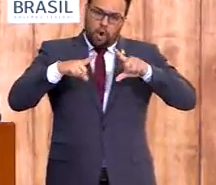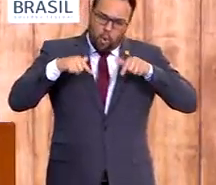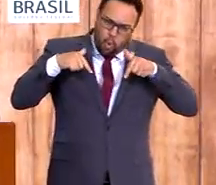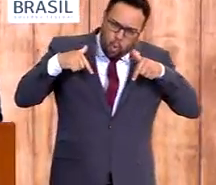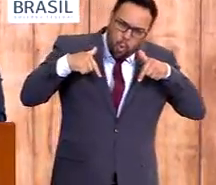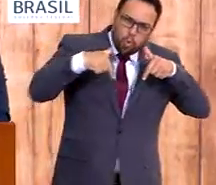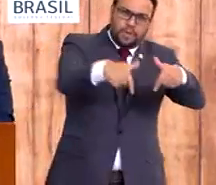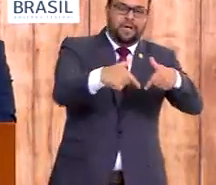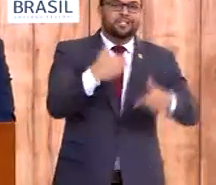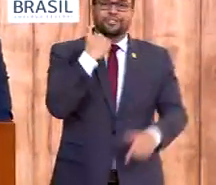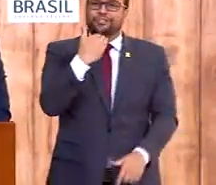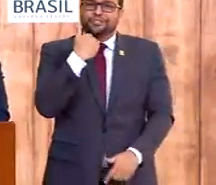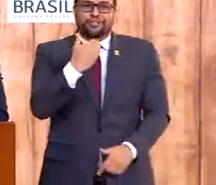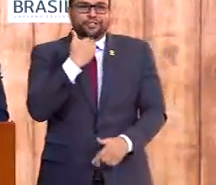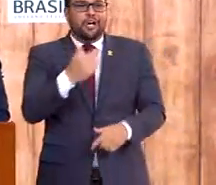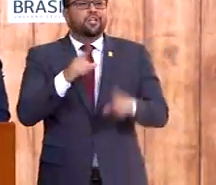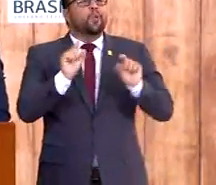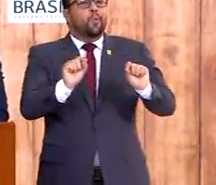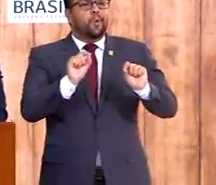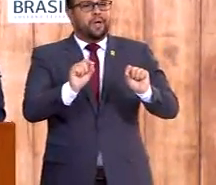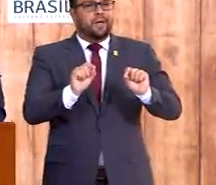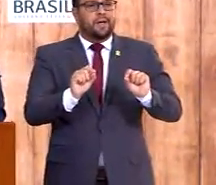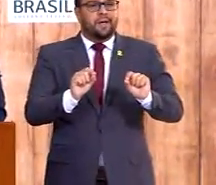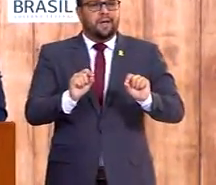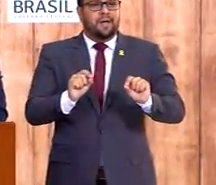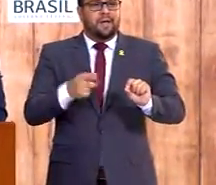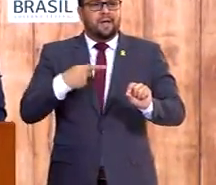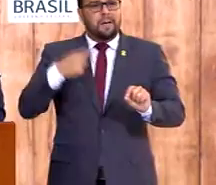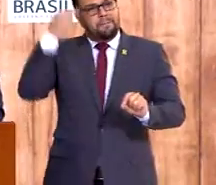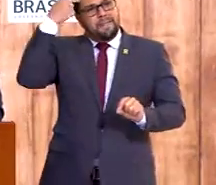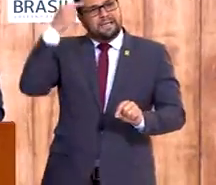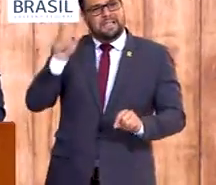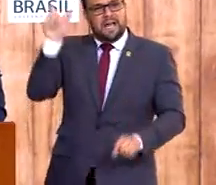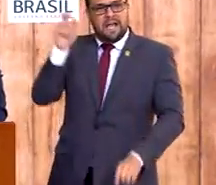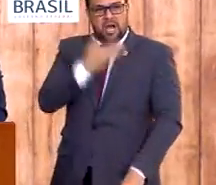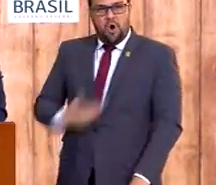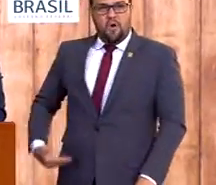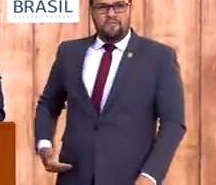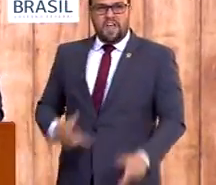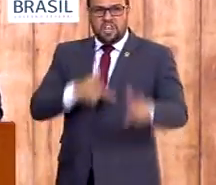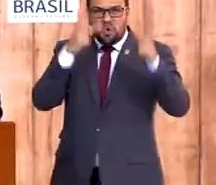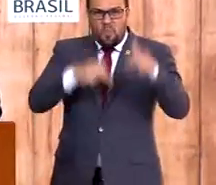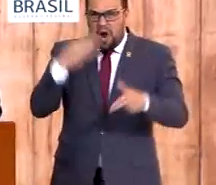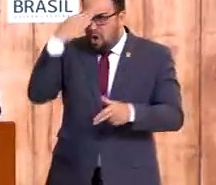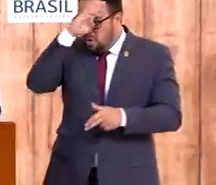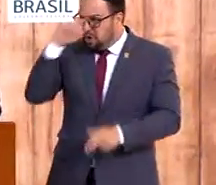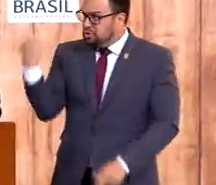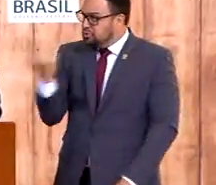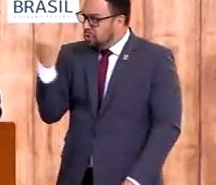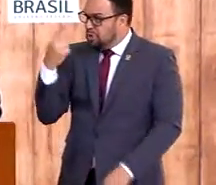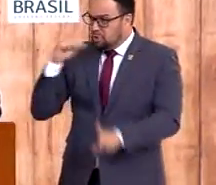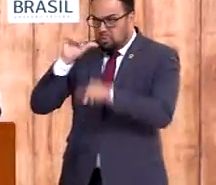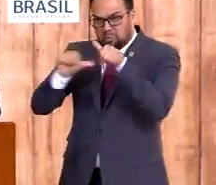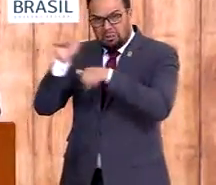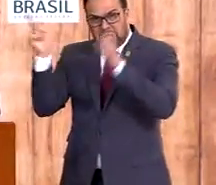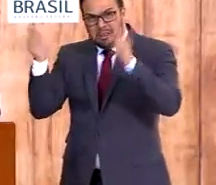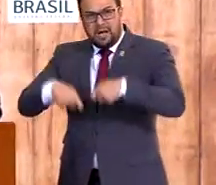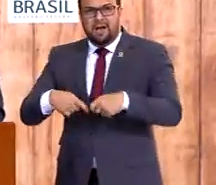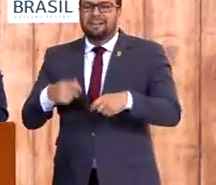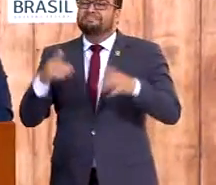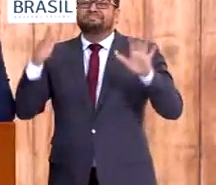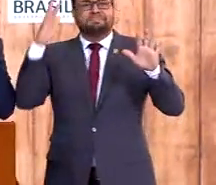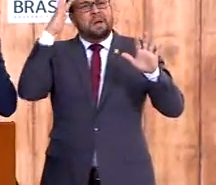não adianta achar que um governante ou mesmo um presidente como o nosso Jair Messias vai mudar tudo sozinho esse é um pensamento